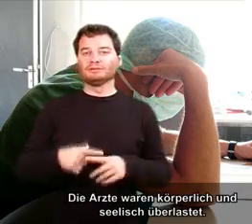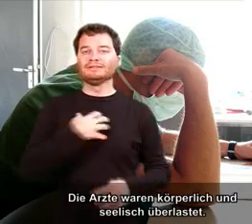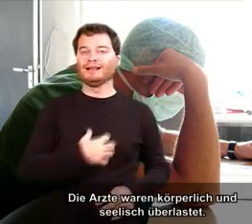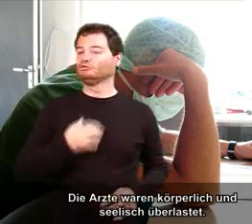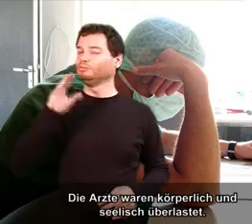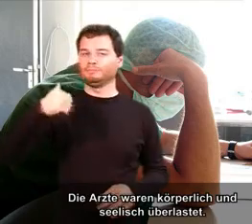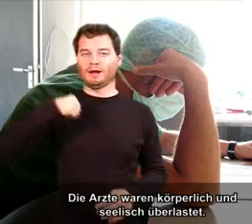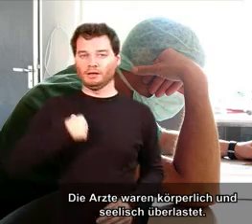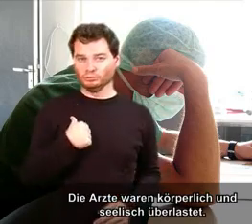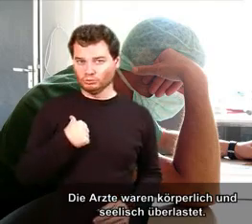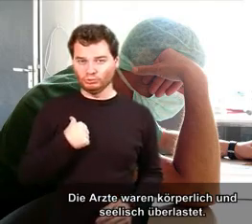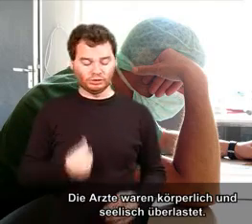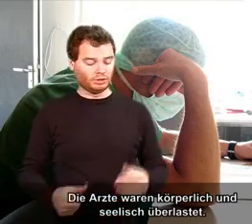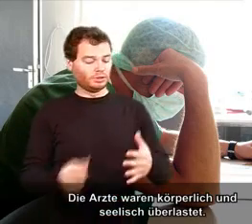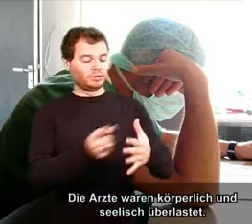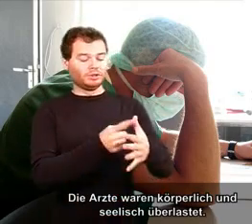Ärzte waren körperlich und seelisch überlastet.